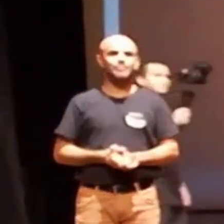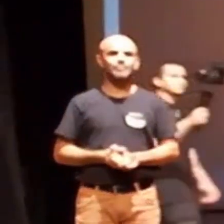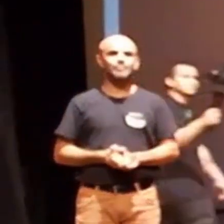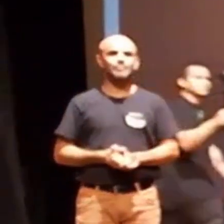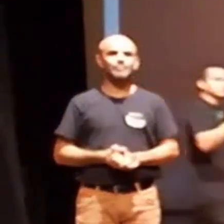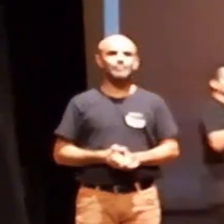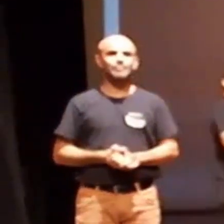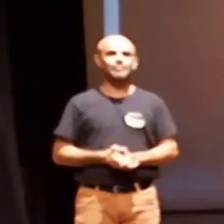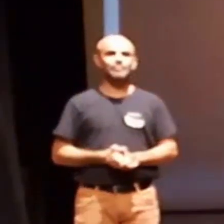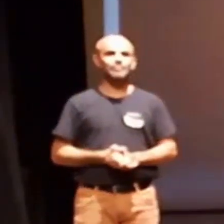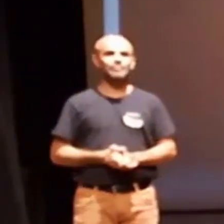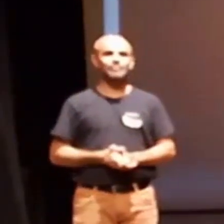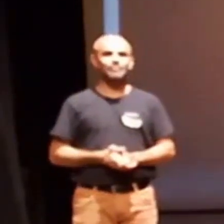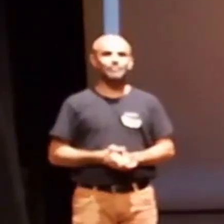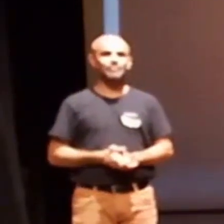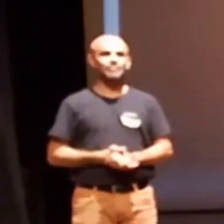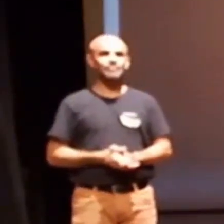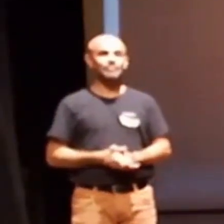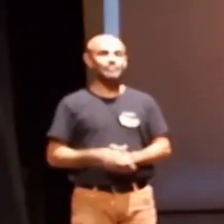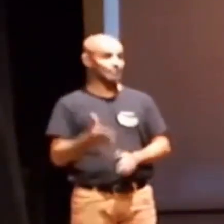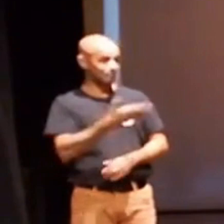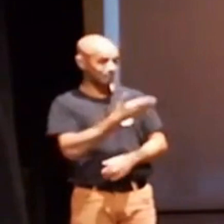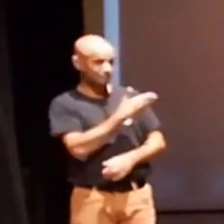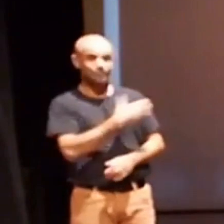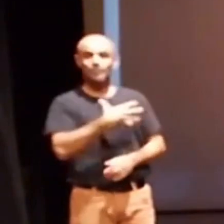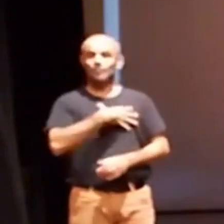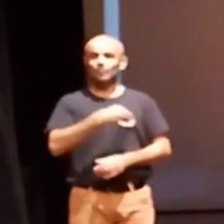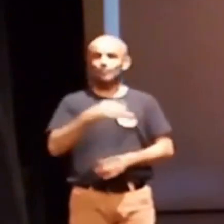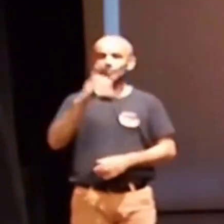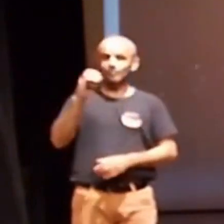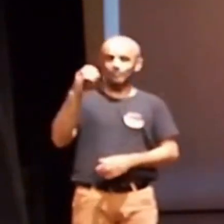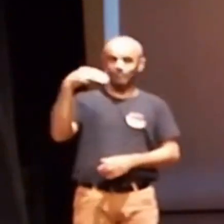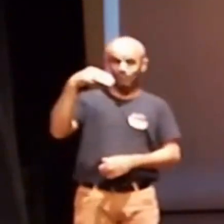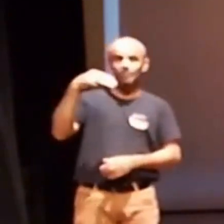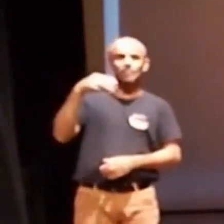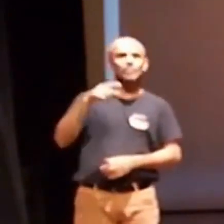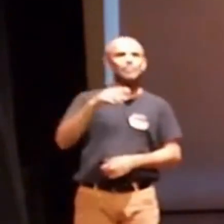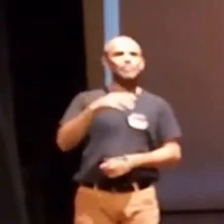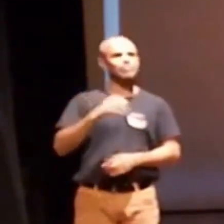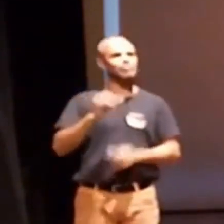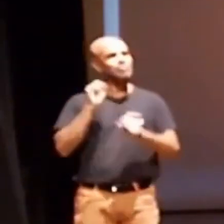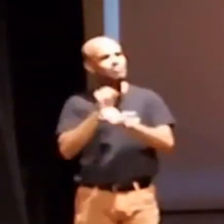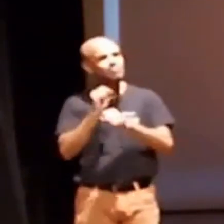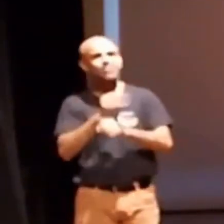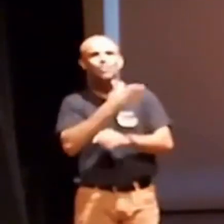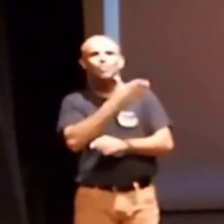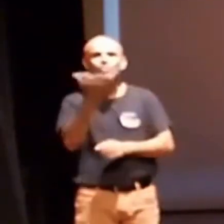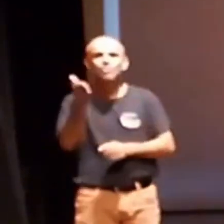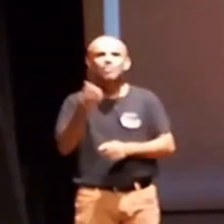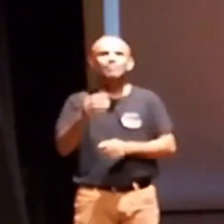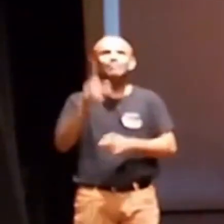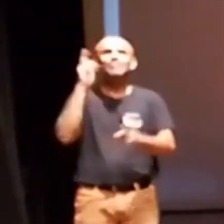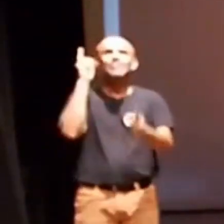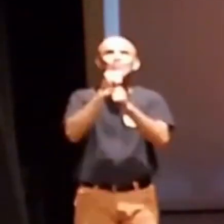Esse é o Dom. O meu filho chama Dom. E eu espero que cada um de vocês encontre o seu dom e vivam do